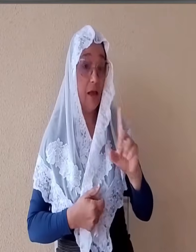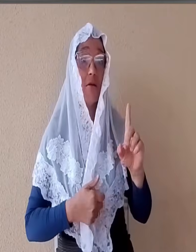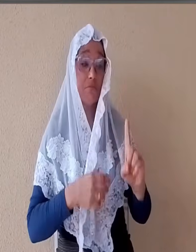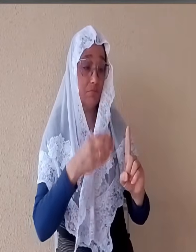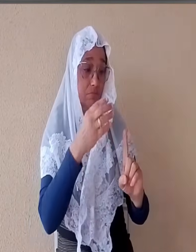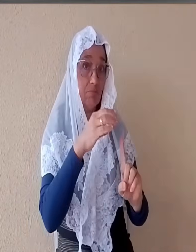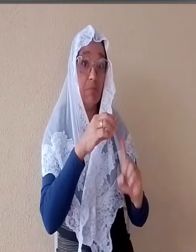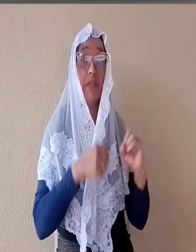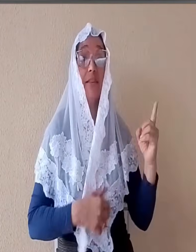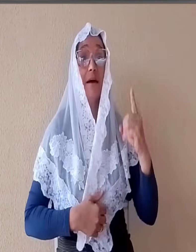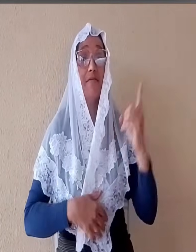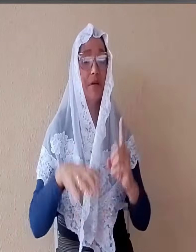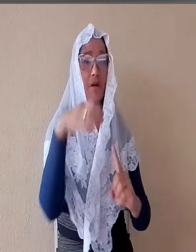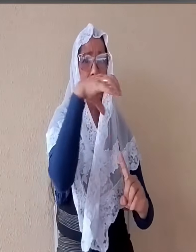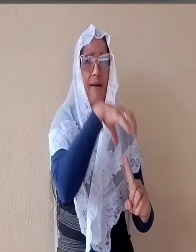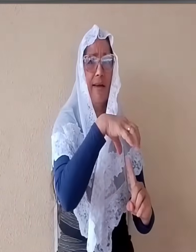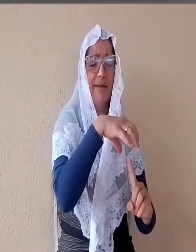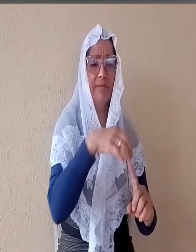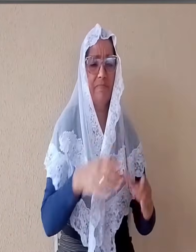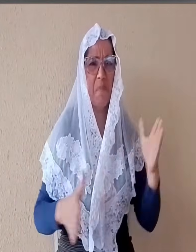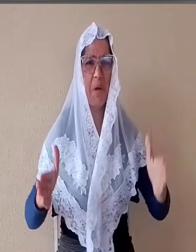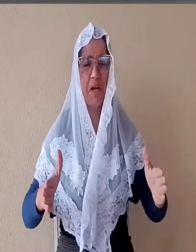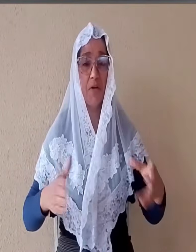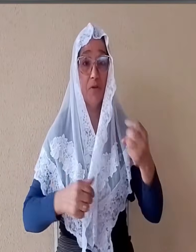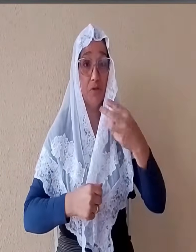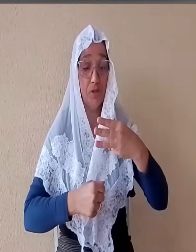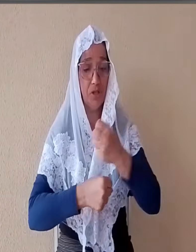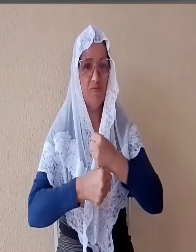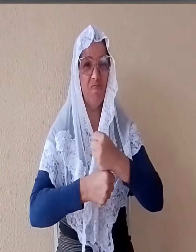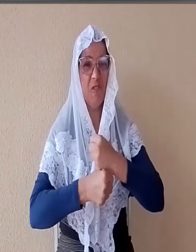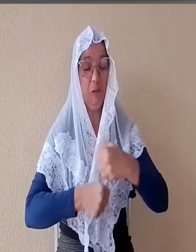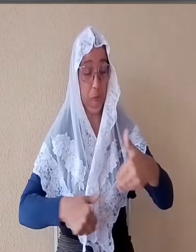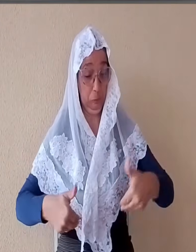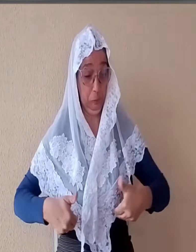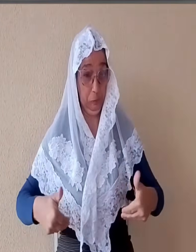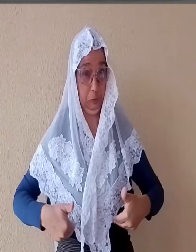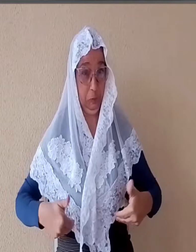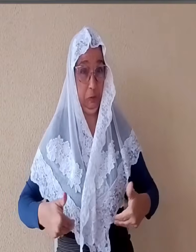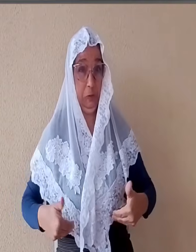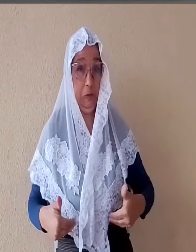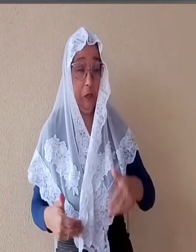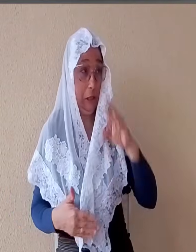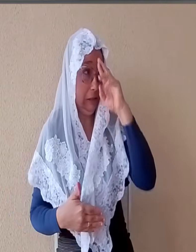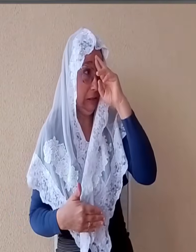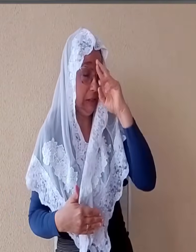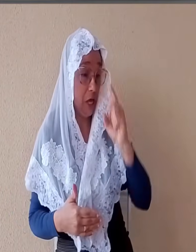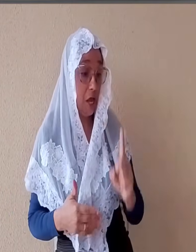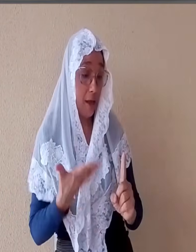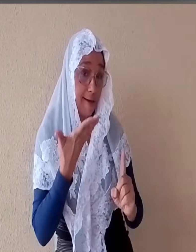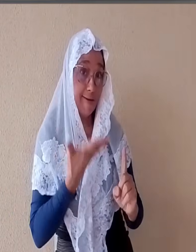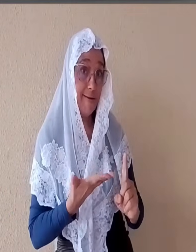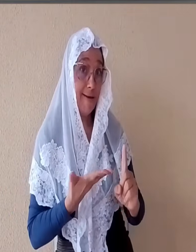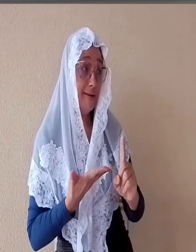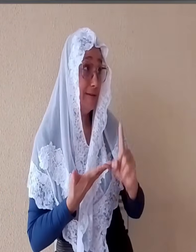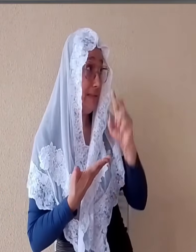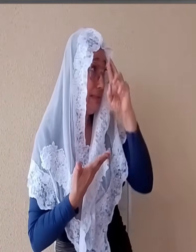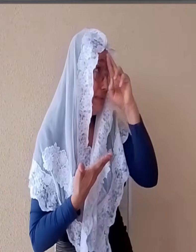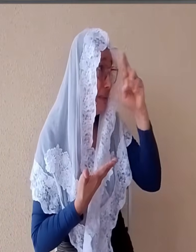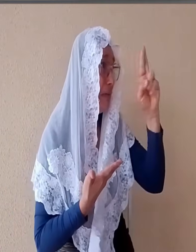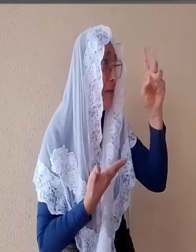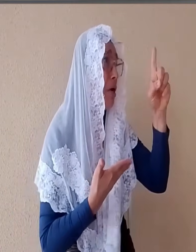ano. E Davi consultou ao Senhor, e o Senhor lhe disse: é por causa de Saul e da sua